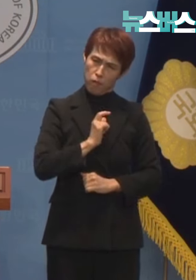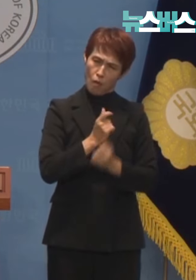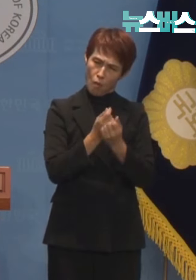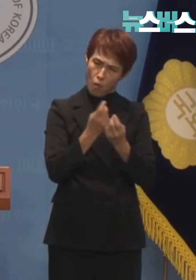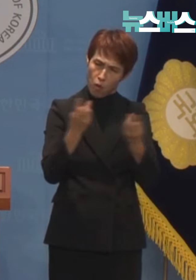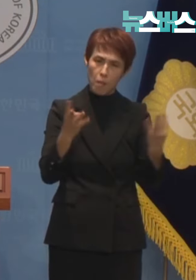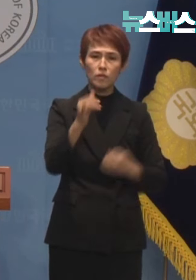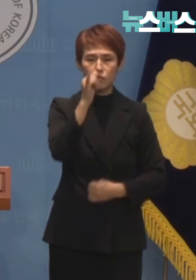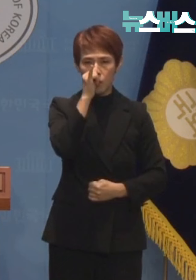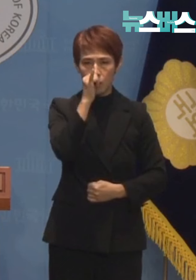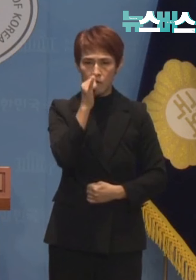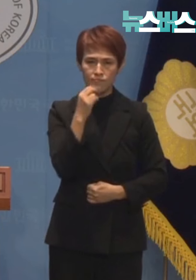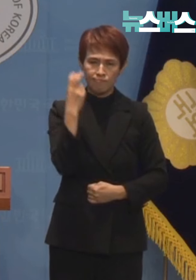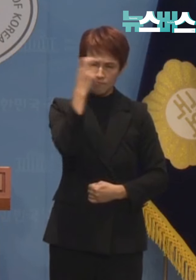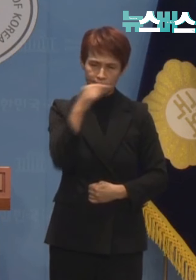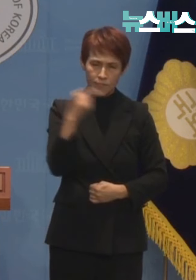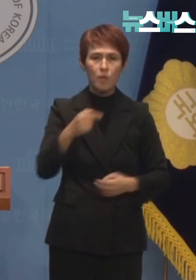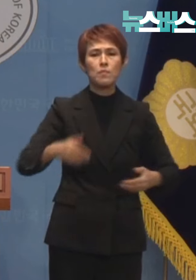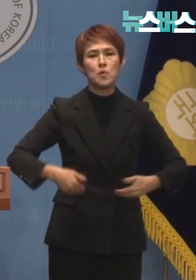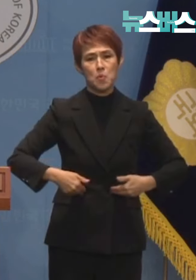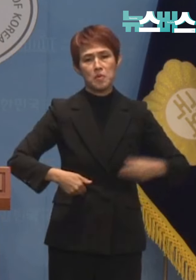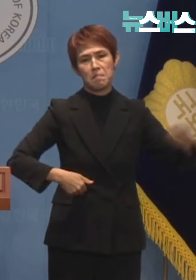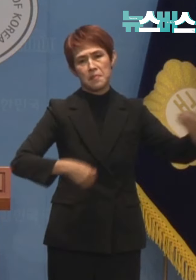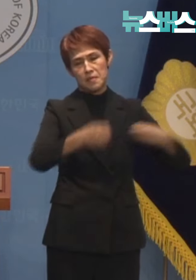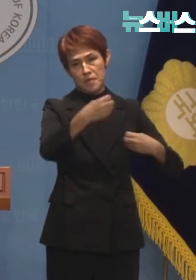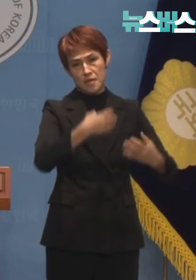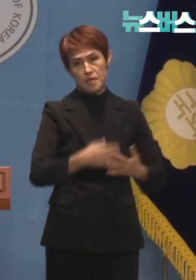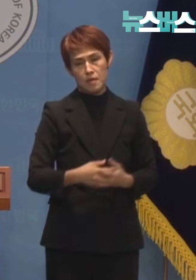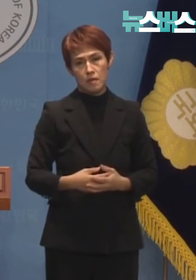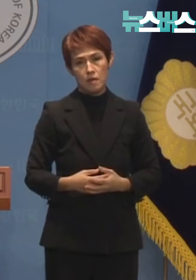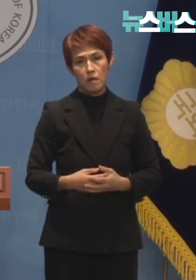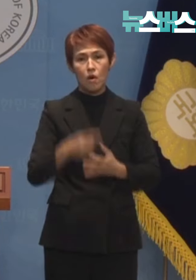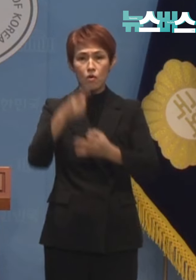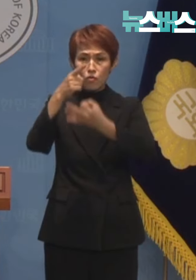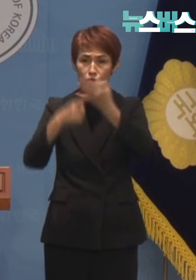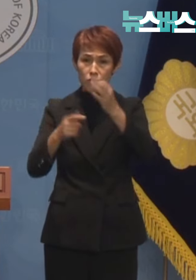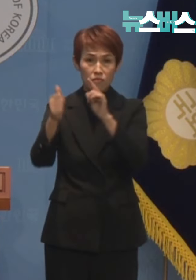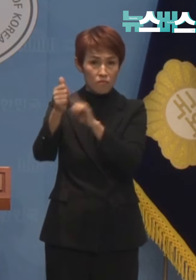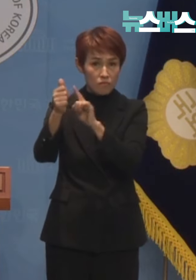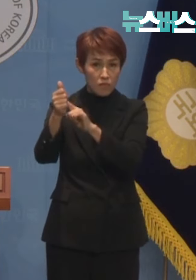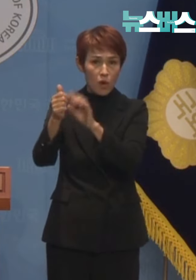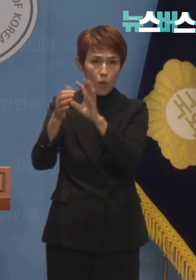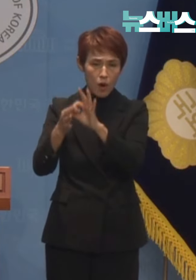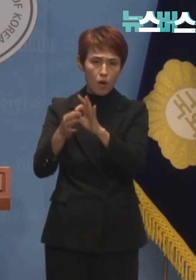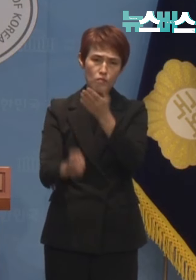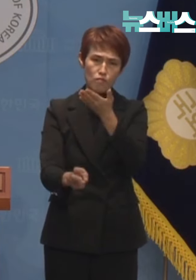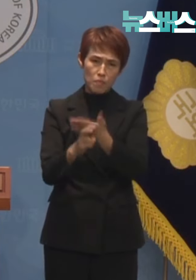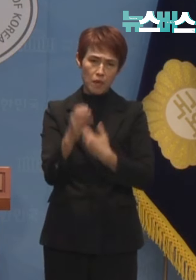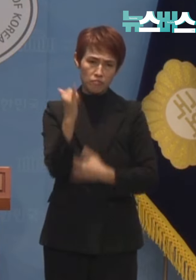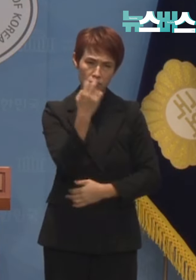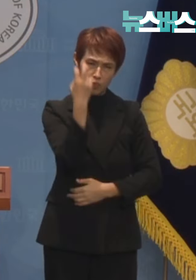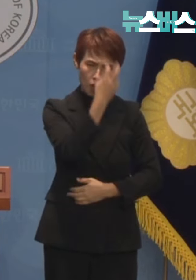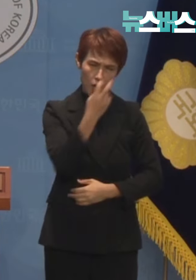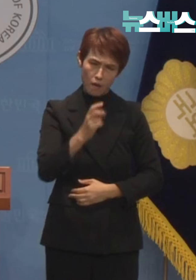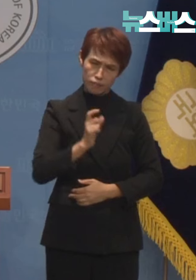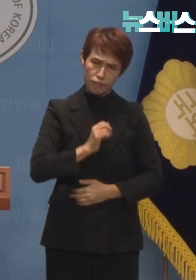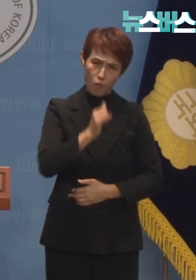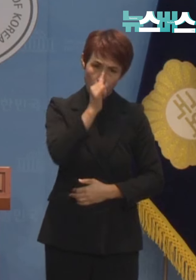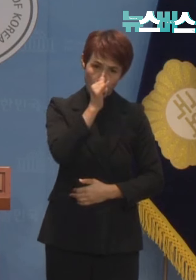아니다. 엄정한 수사가 필요하다고 했습니다. 윤석열 후보를 둘러싼 불법 여론조사 의혹에